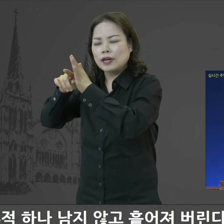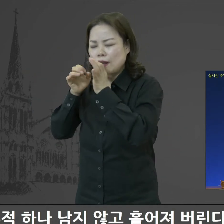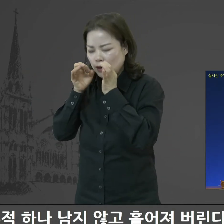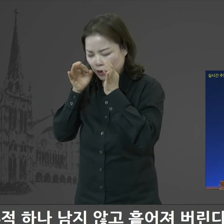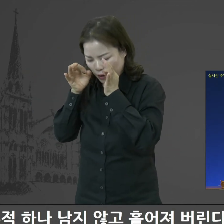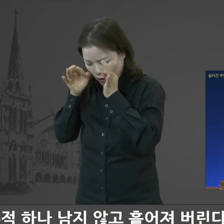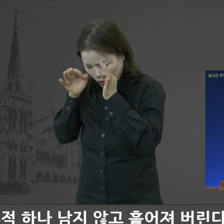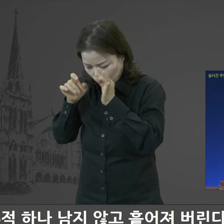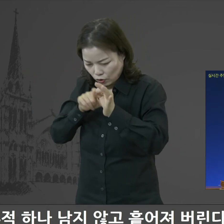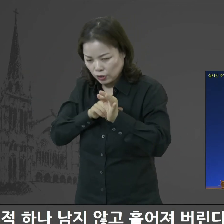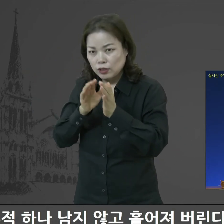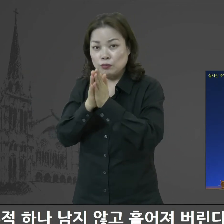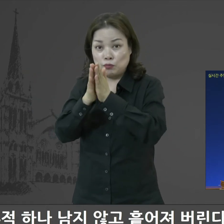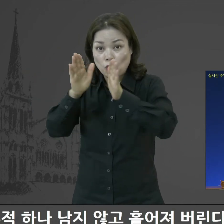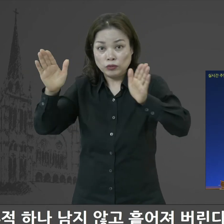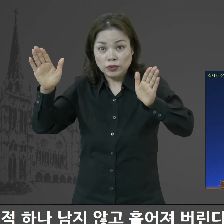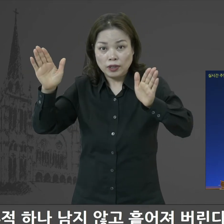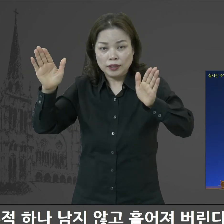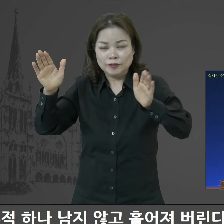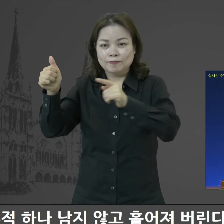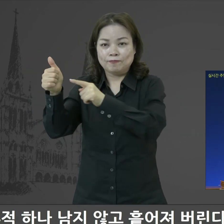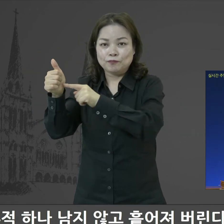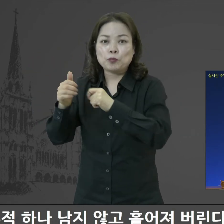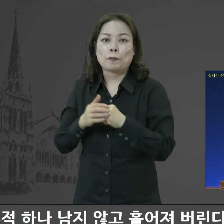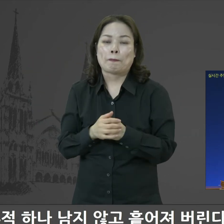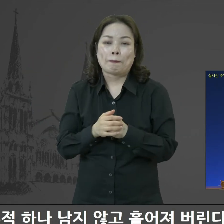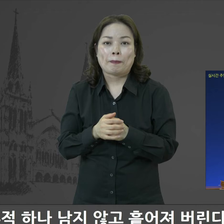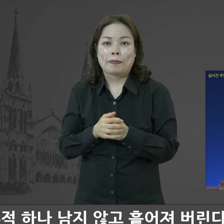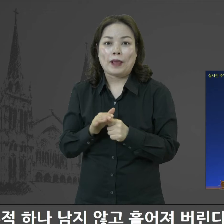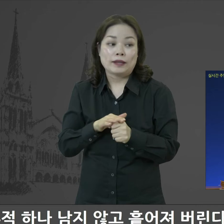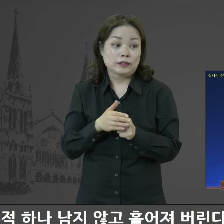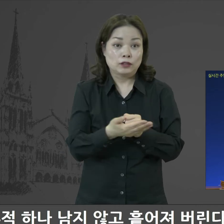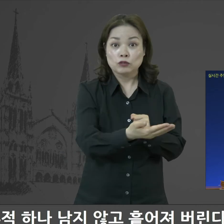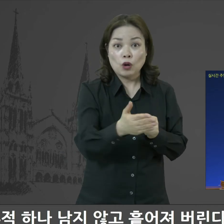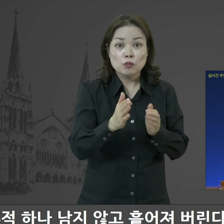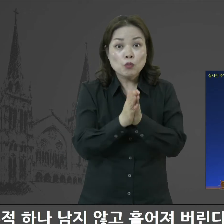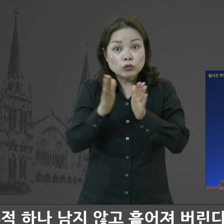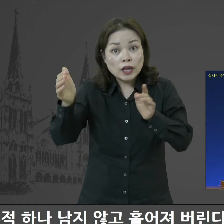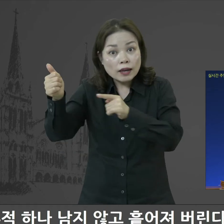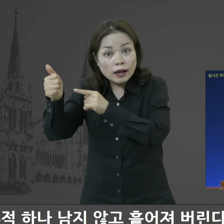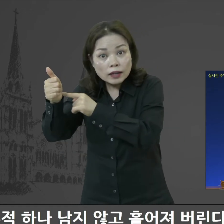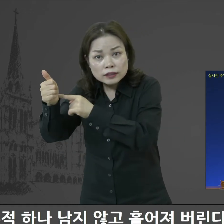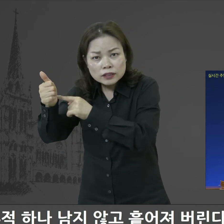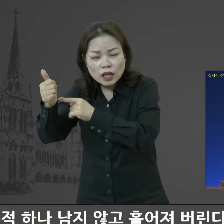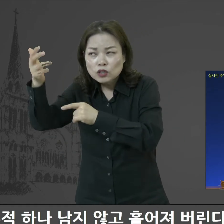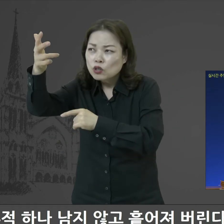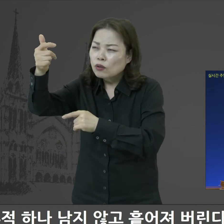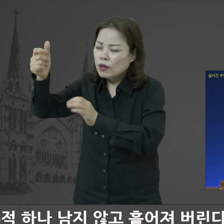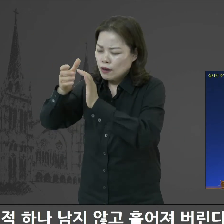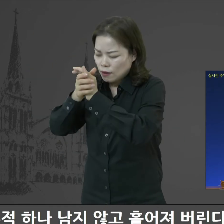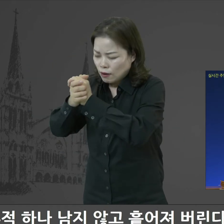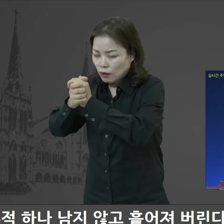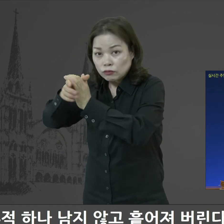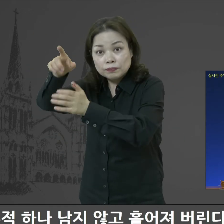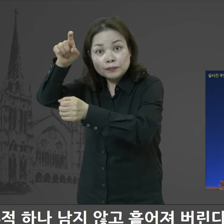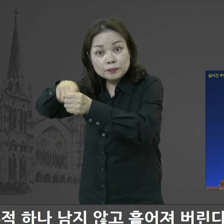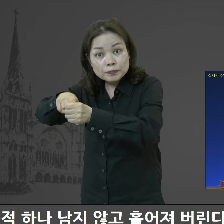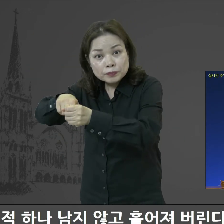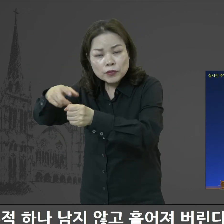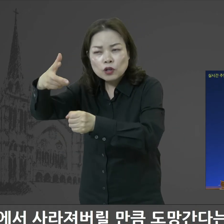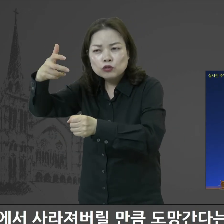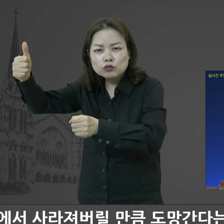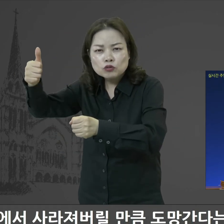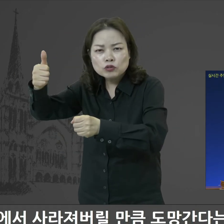간구했던 이 모세를 보게 됩니다. 사랑하는 여러분, 모세가 이렇게 여호와께 간구한 목적은